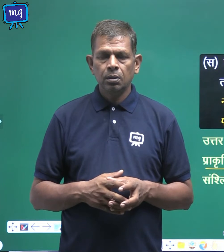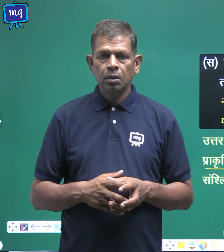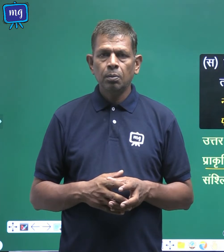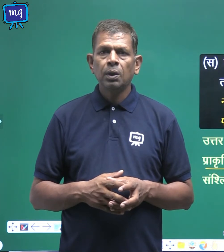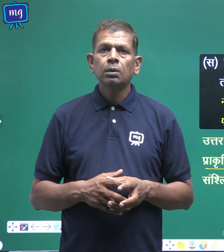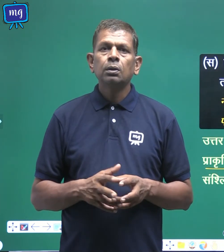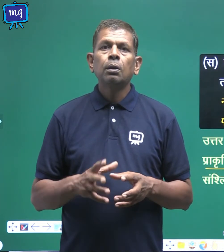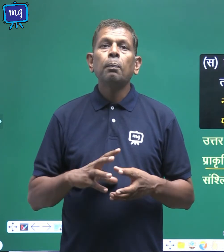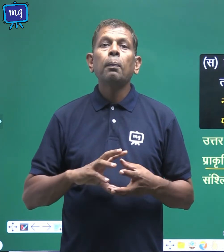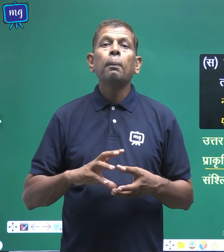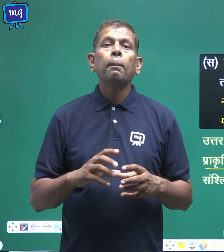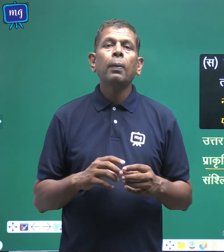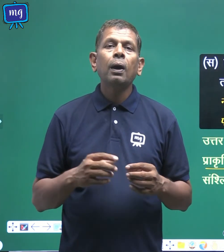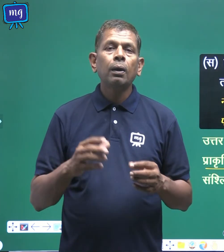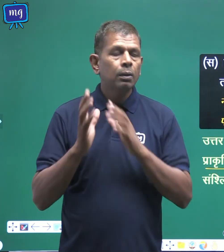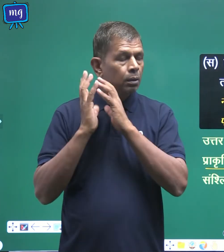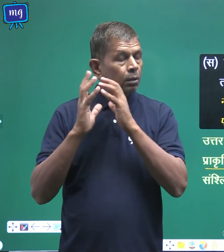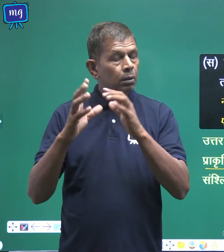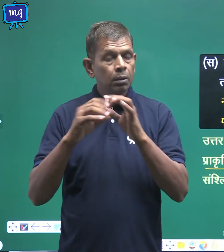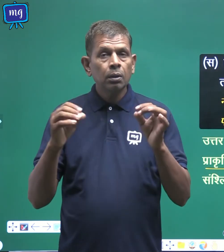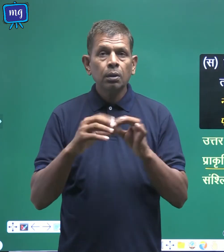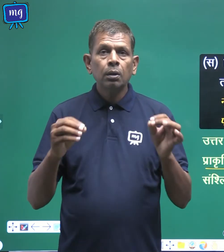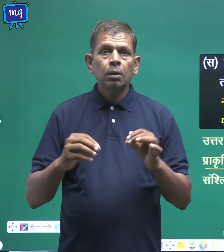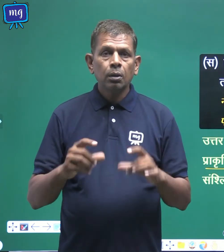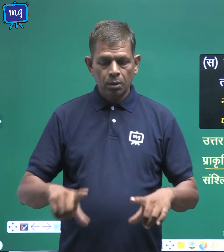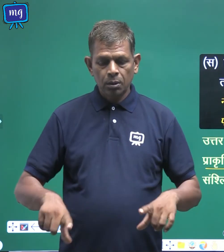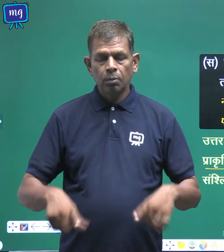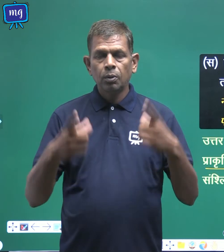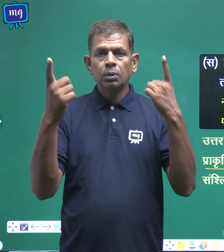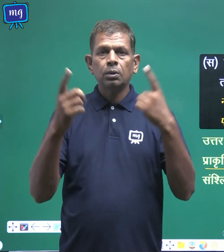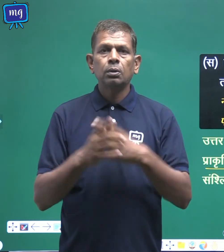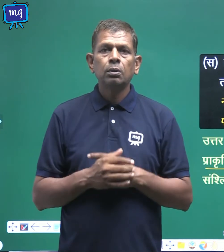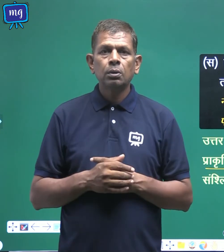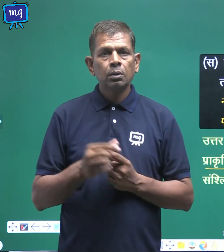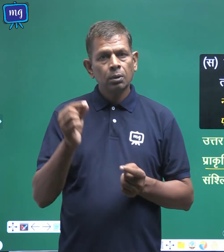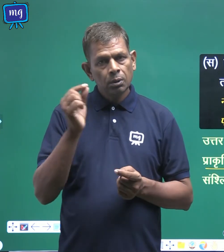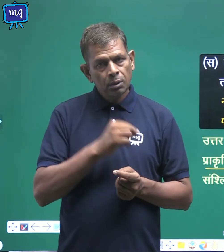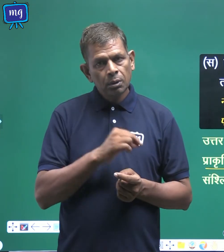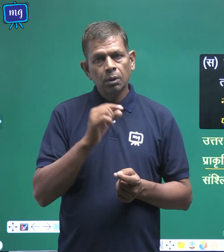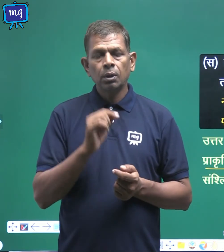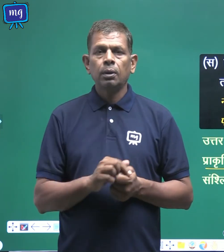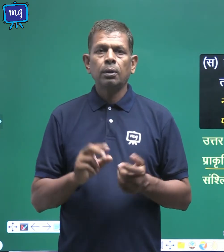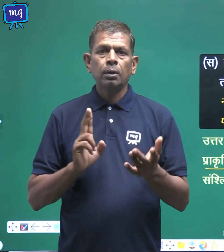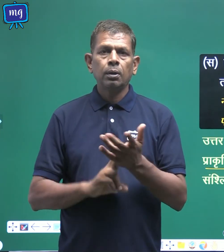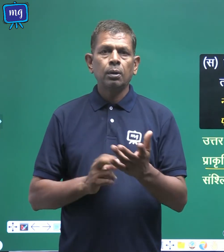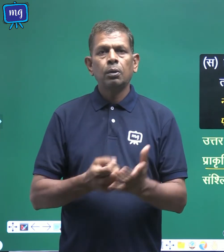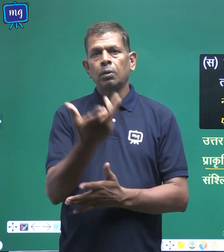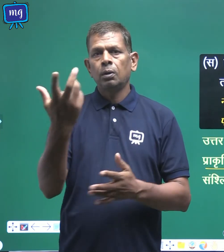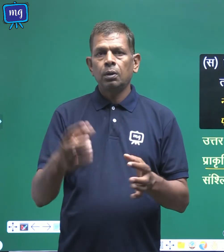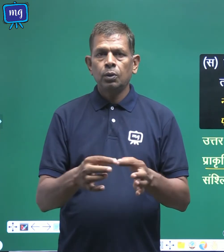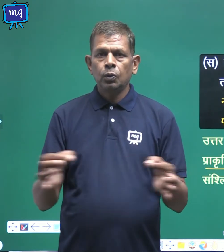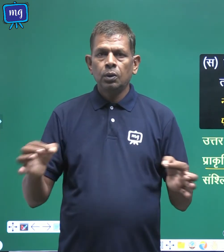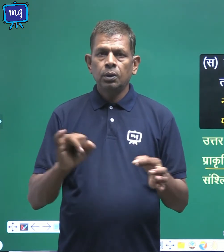पटसन, पटसन कहाँ से मिलता है बच्चों? पौधे से, तो यह एक प्राकृतिक तंतु